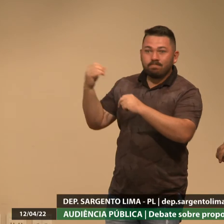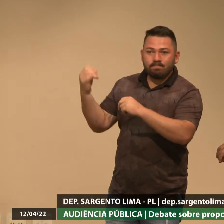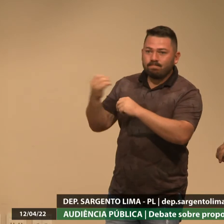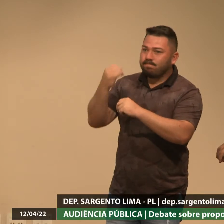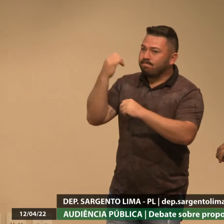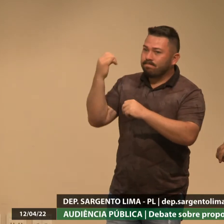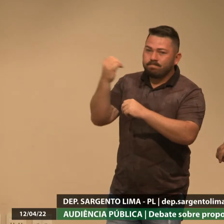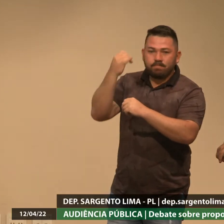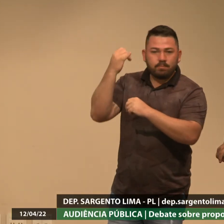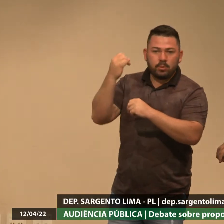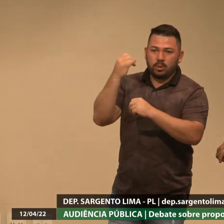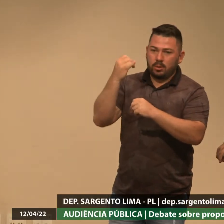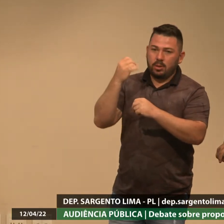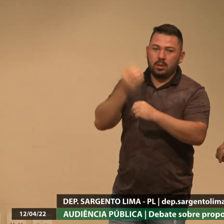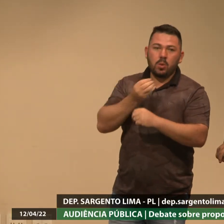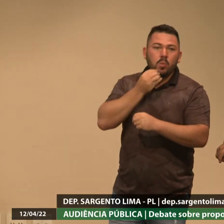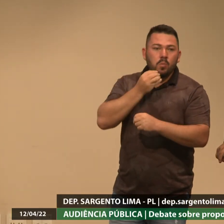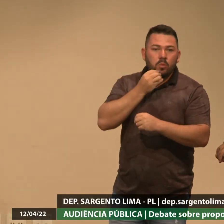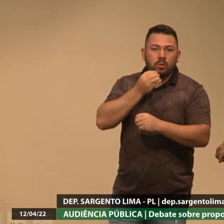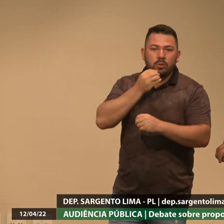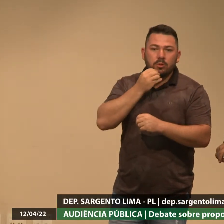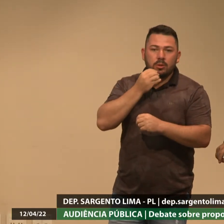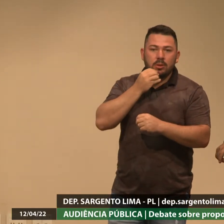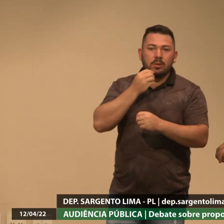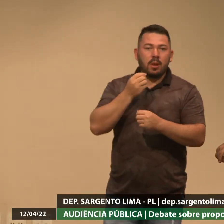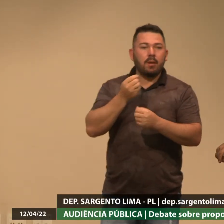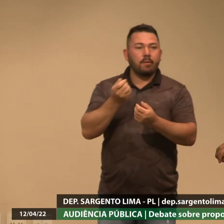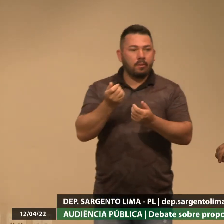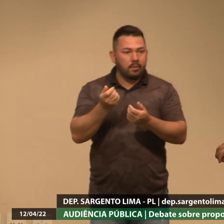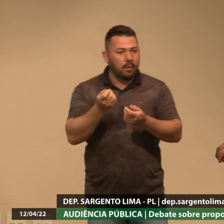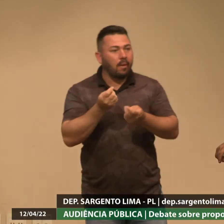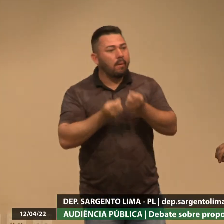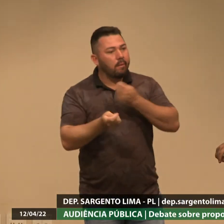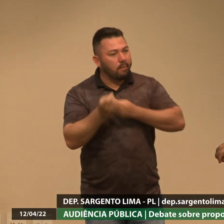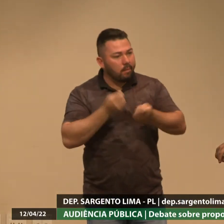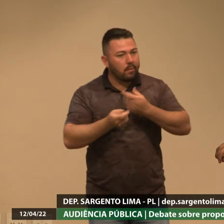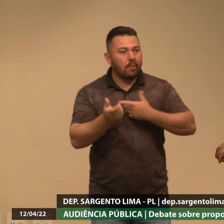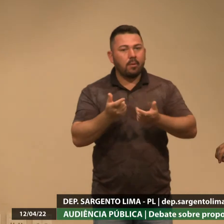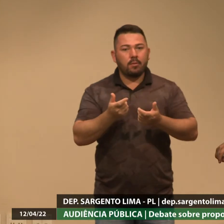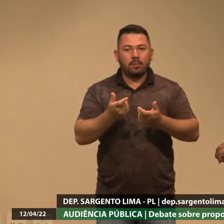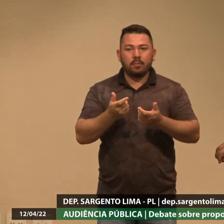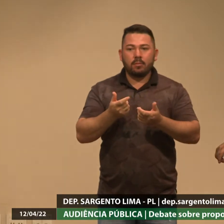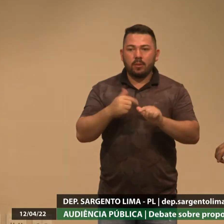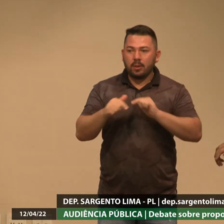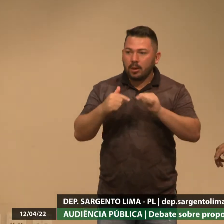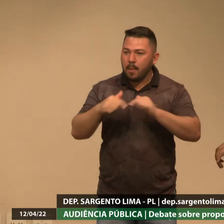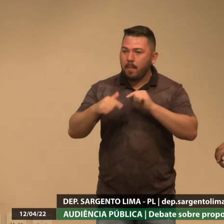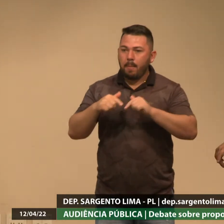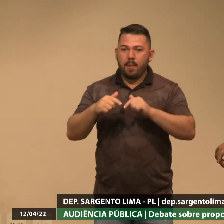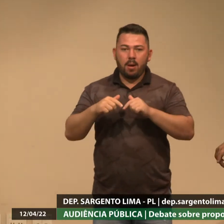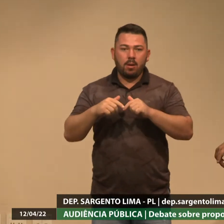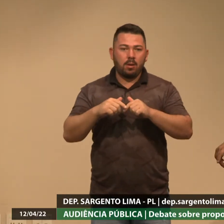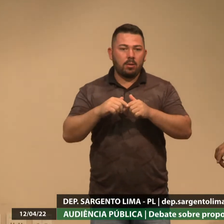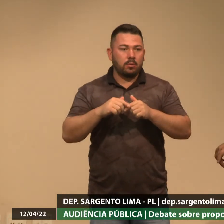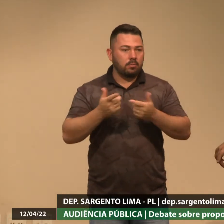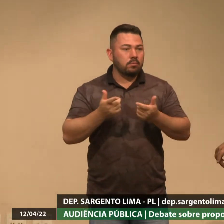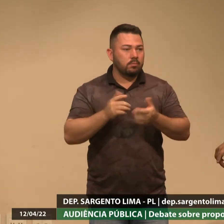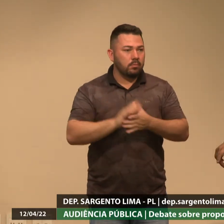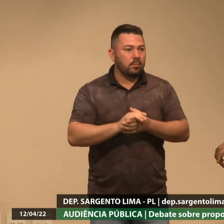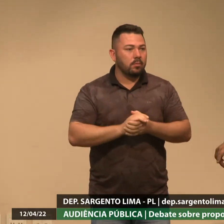negócio e eu quero que vocês me digam que nem mesmo setor imobiliário conseguiu um avanço desse